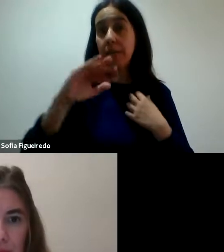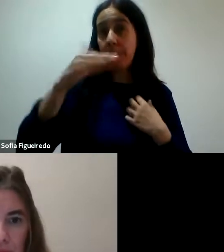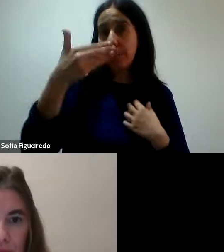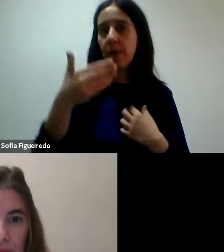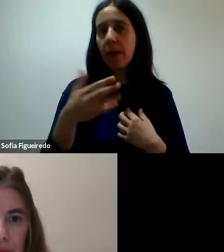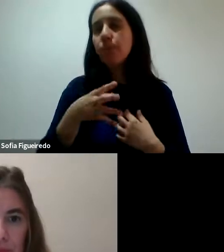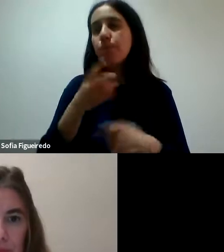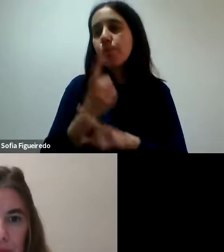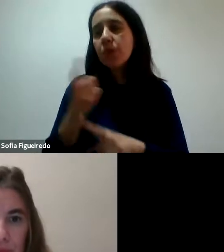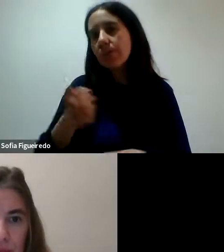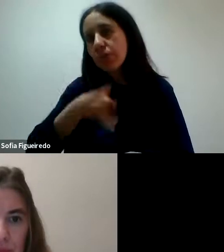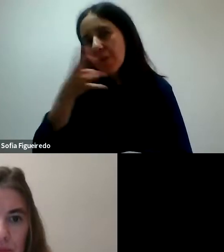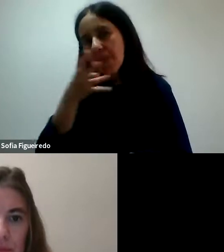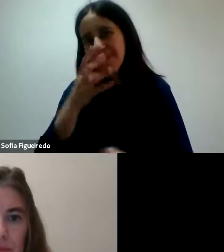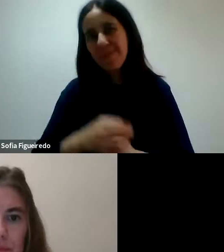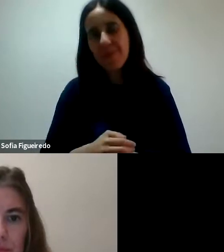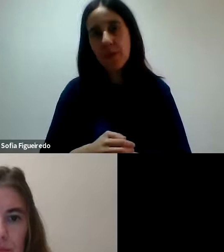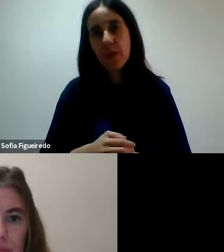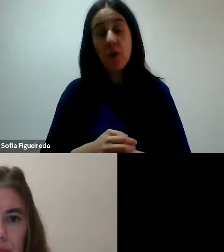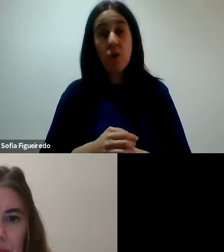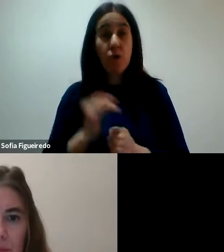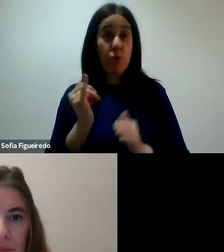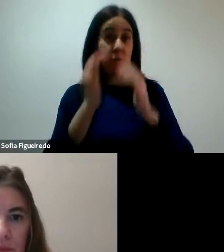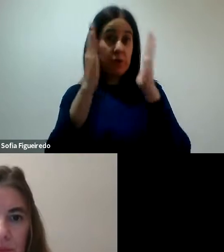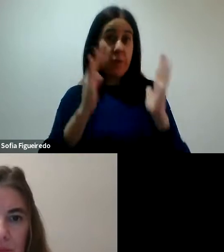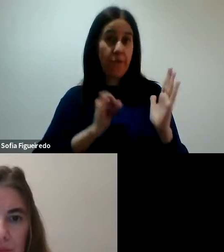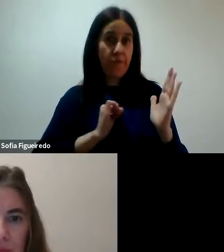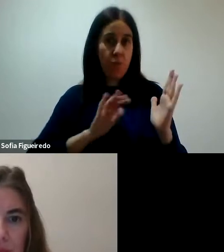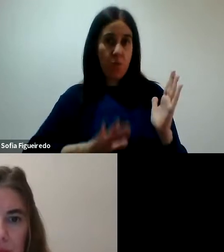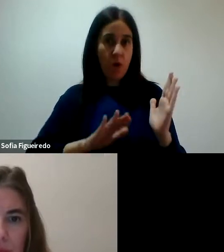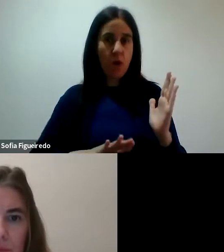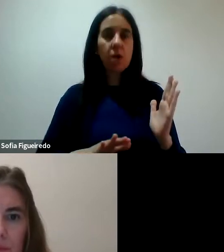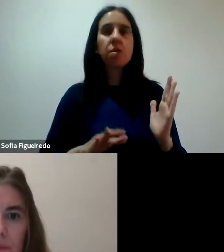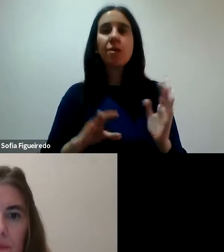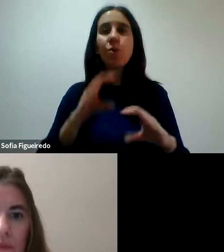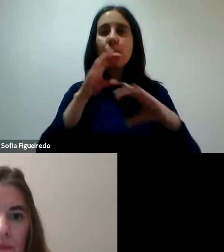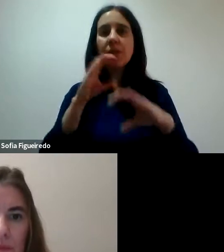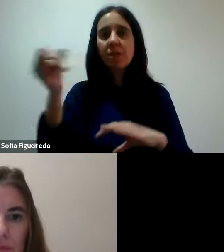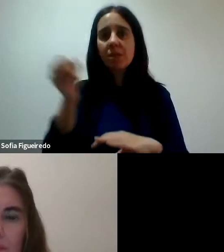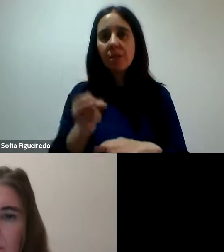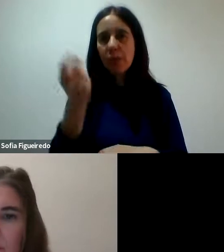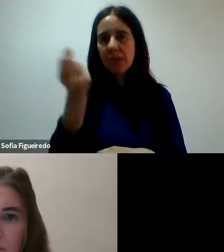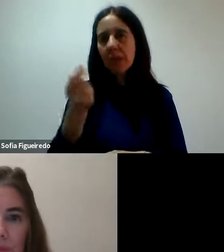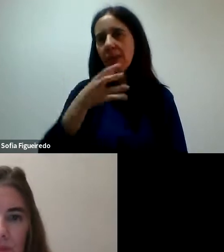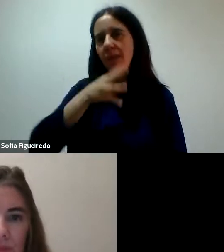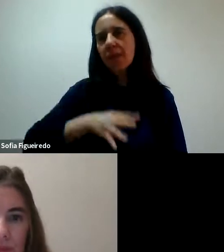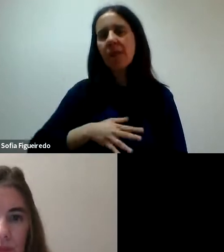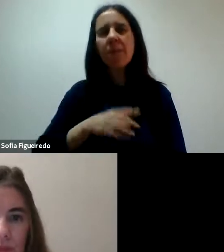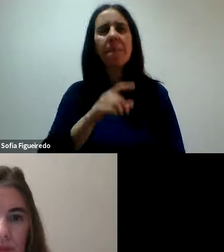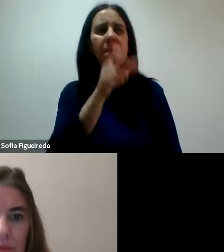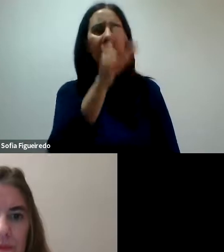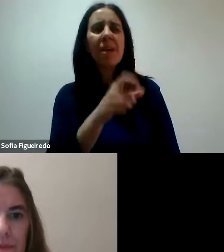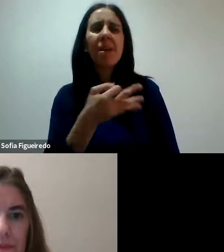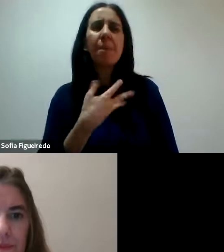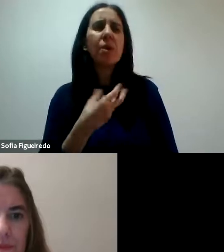porquê. Ontem na organização onde eu estou, alguém na área da comunicação e do design dizia: oh Pedro, um dos